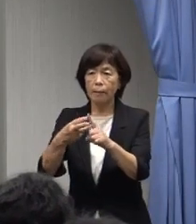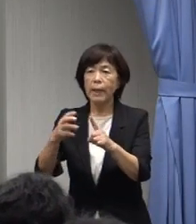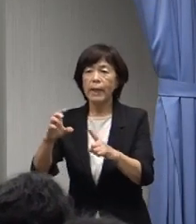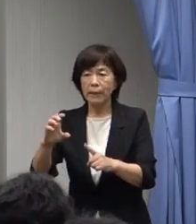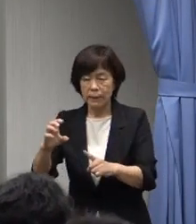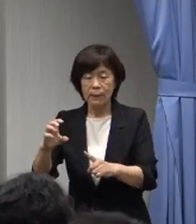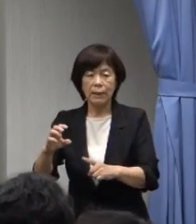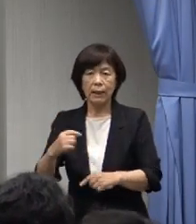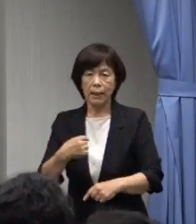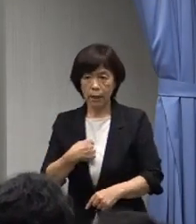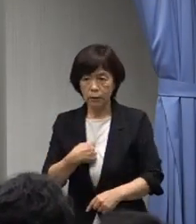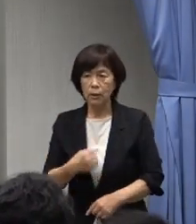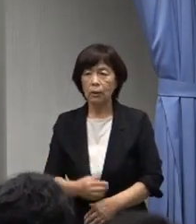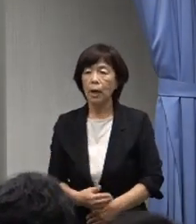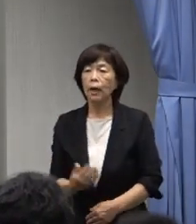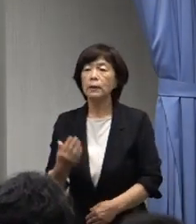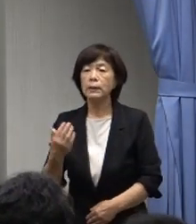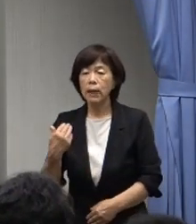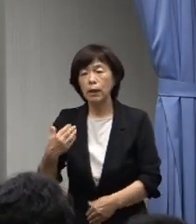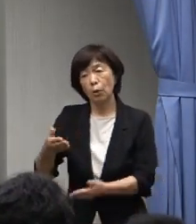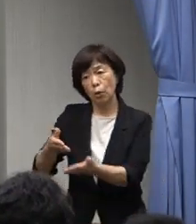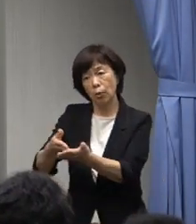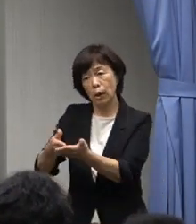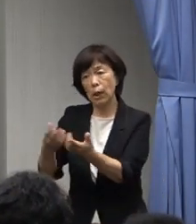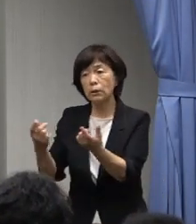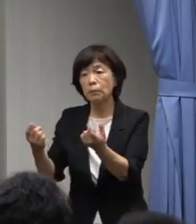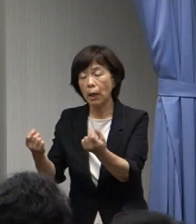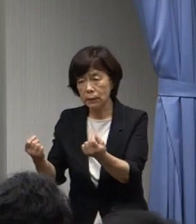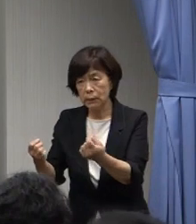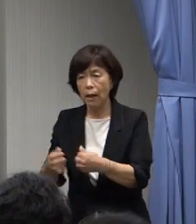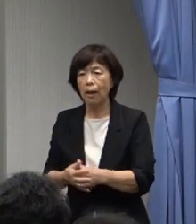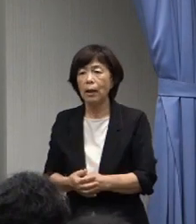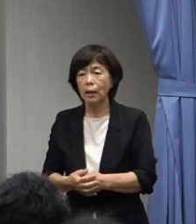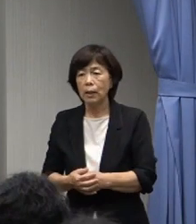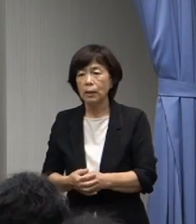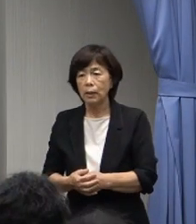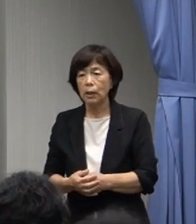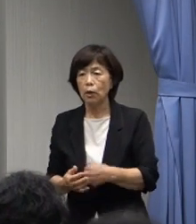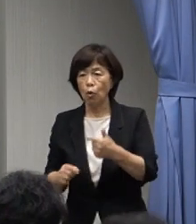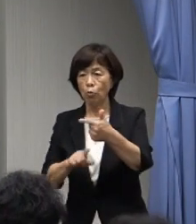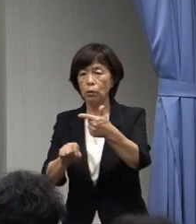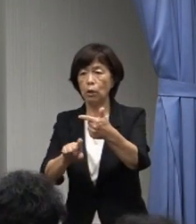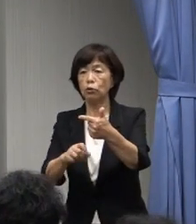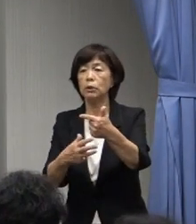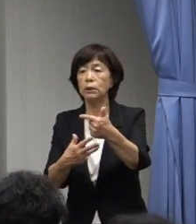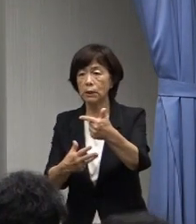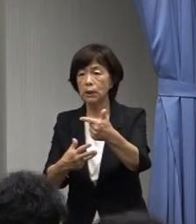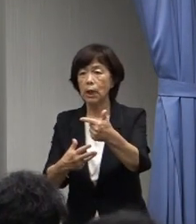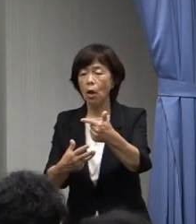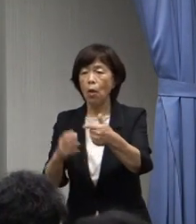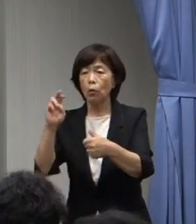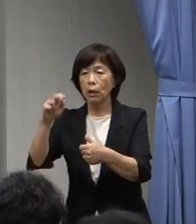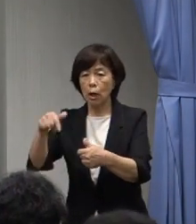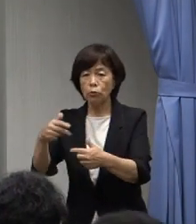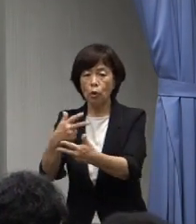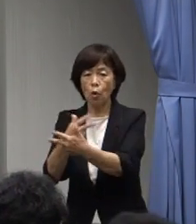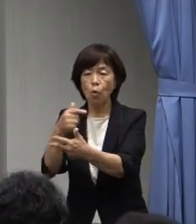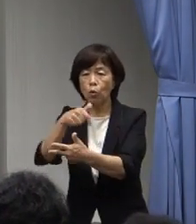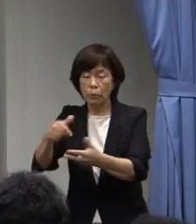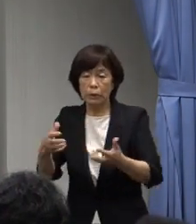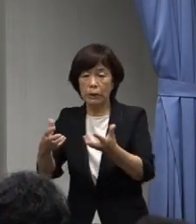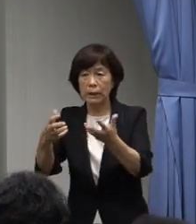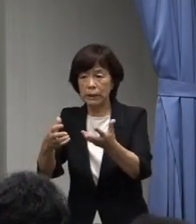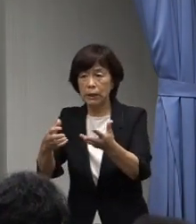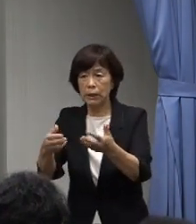ABC の宮本です。先ほどお話にもありました通り、18日ですかね、大阪府予告地震からまだ5年を迎